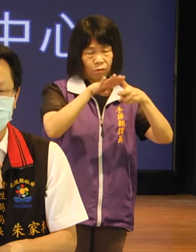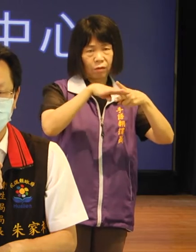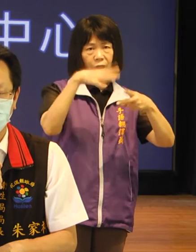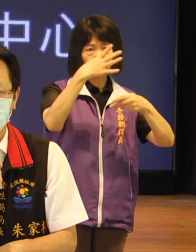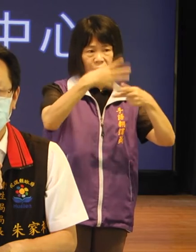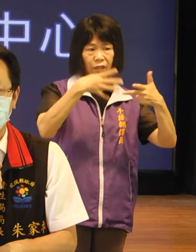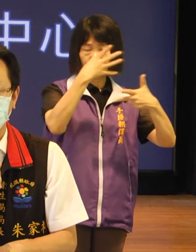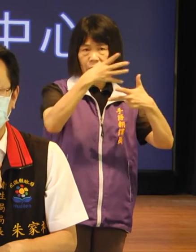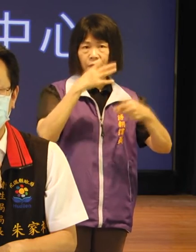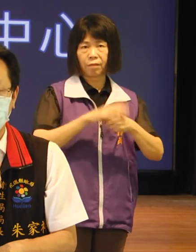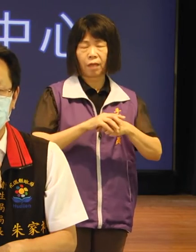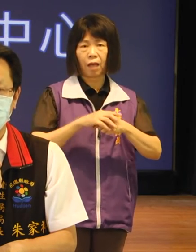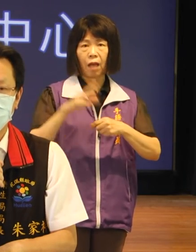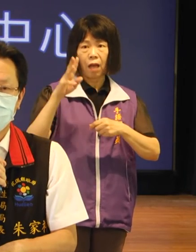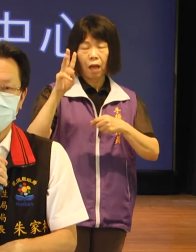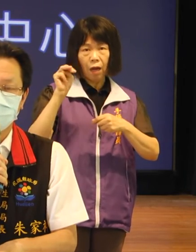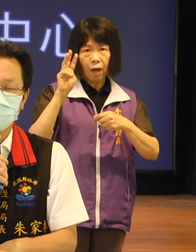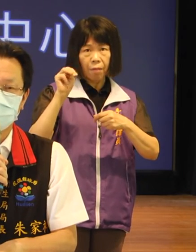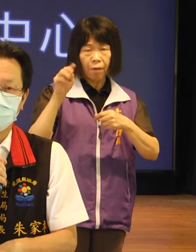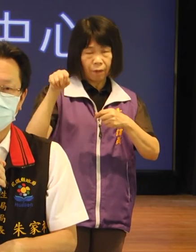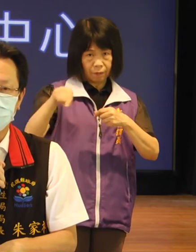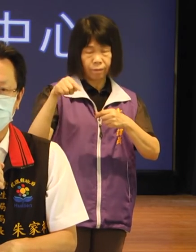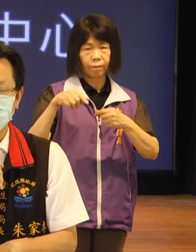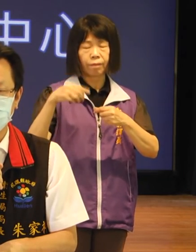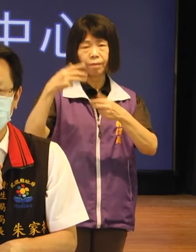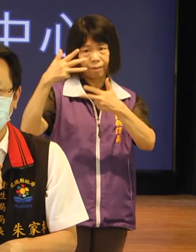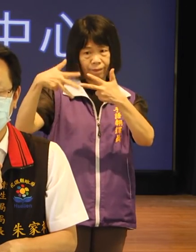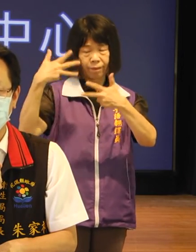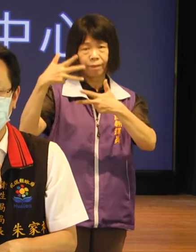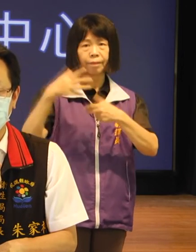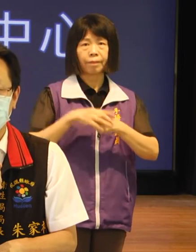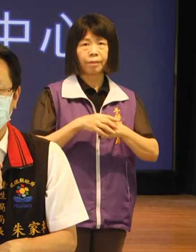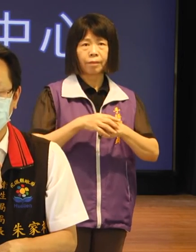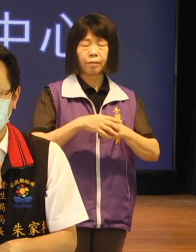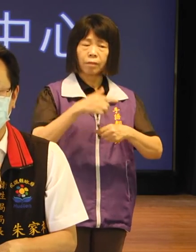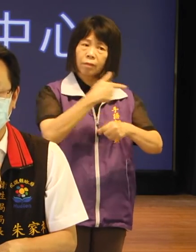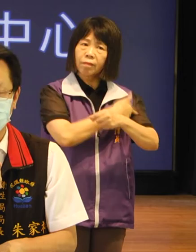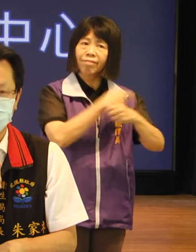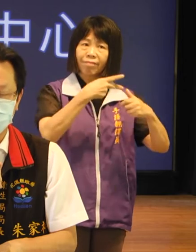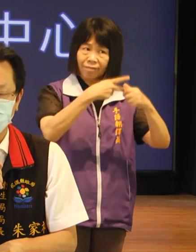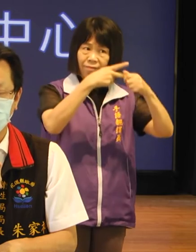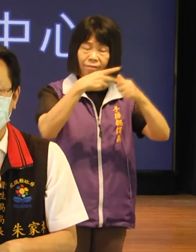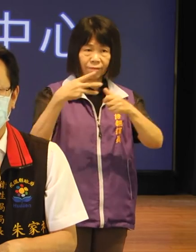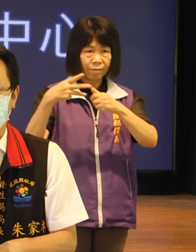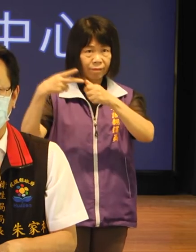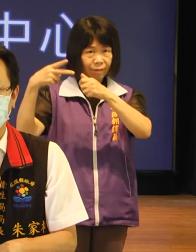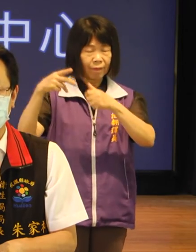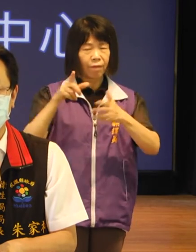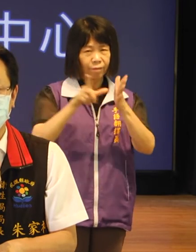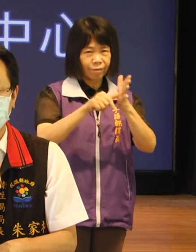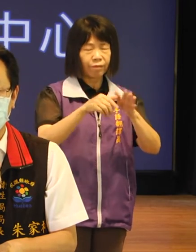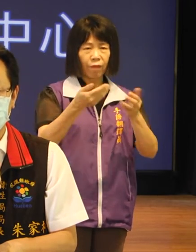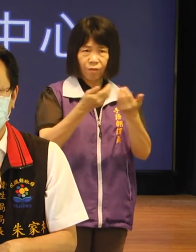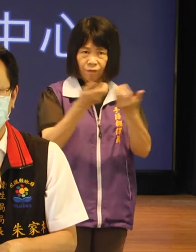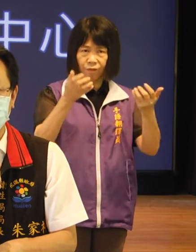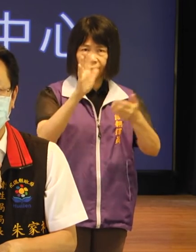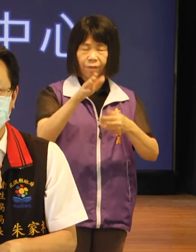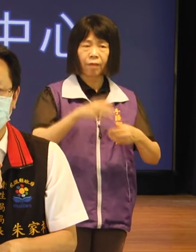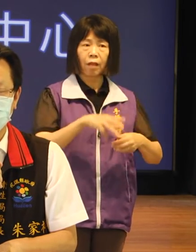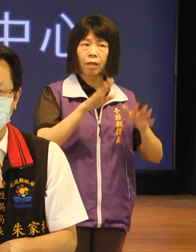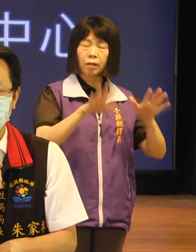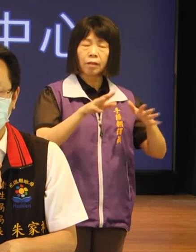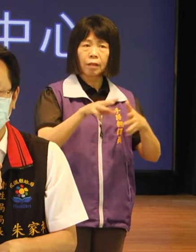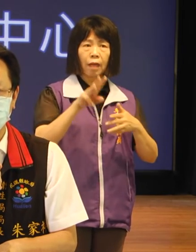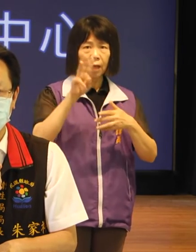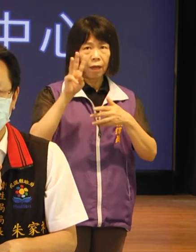个时间也符合我们 ACIP 对于这个两种疫苗第二剂的间隔的时间哈。那这次莫德纳疫苗会间